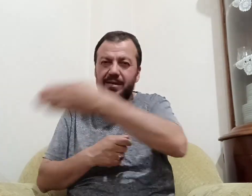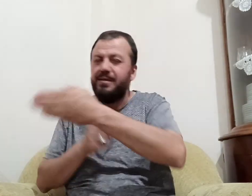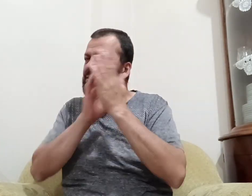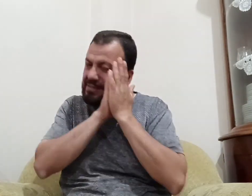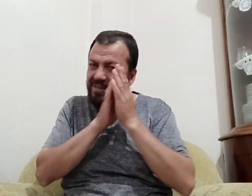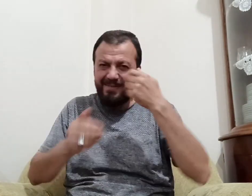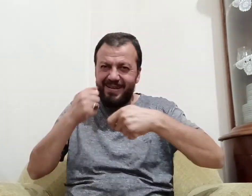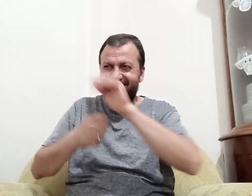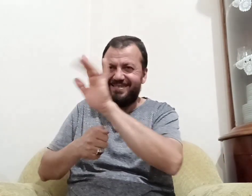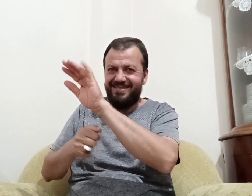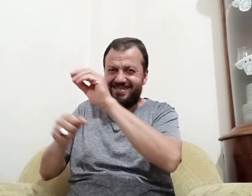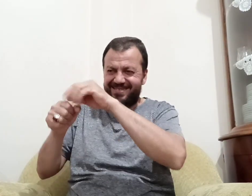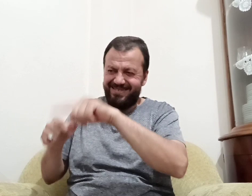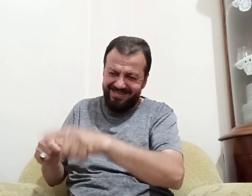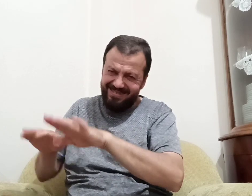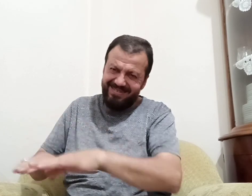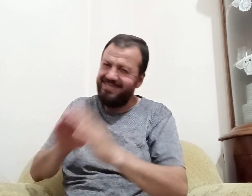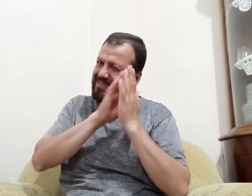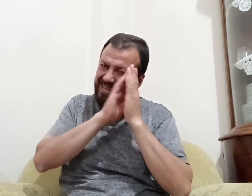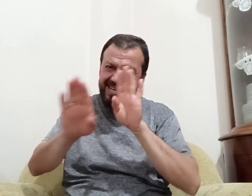Sokaklarda uyuyormuş.